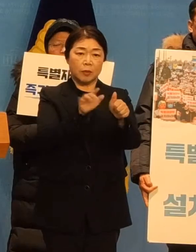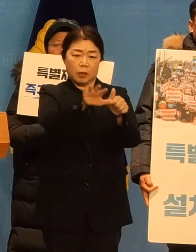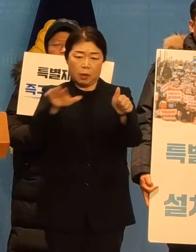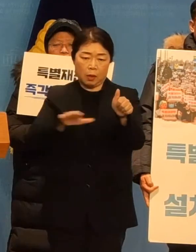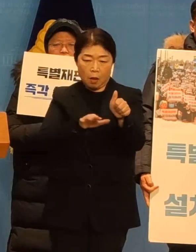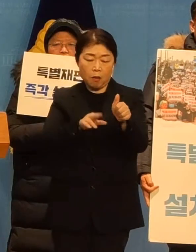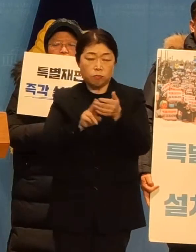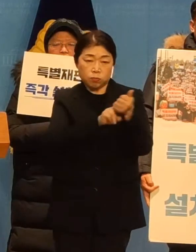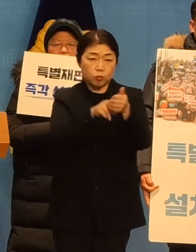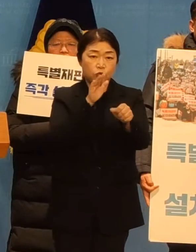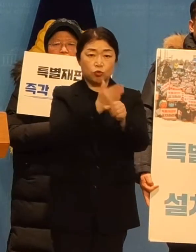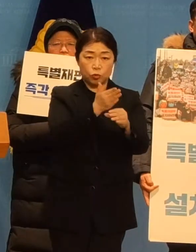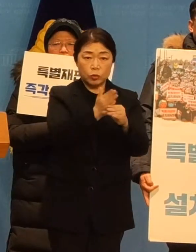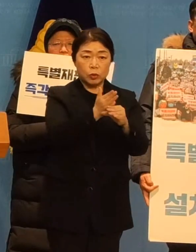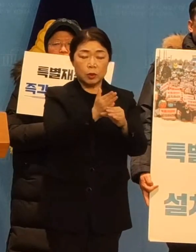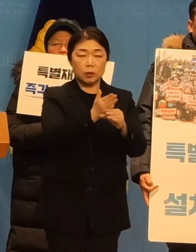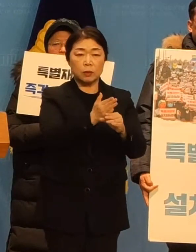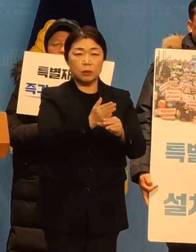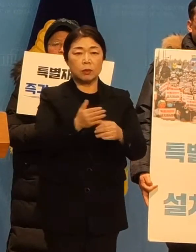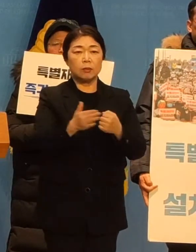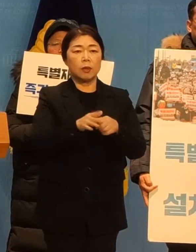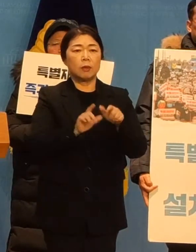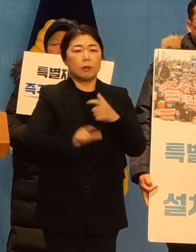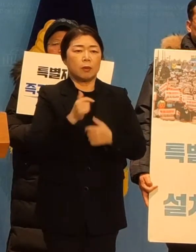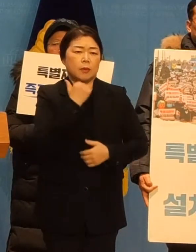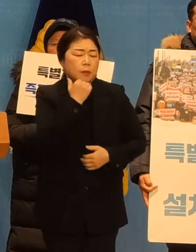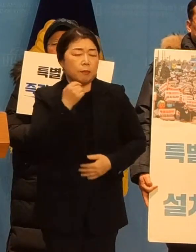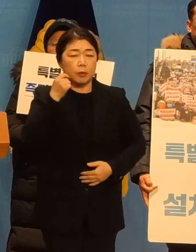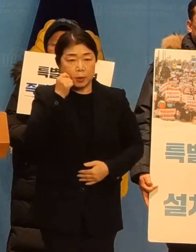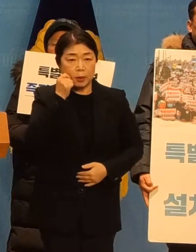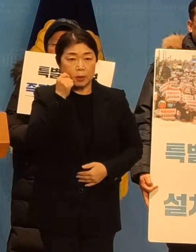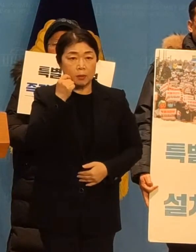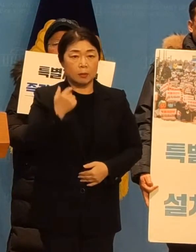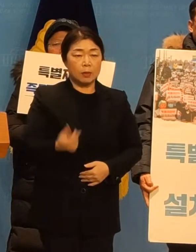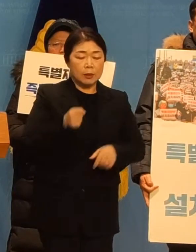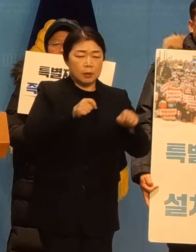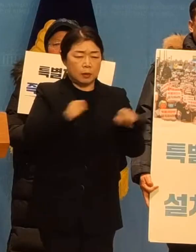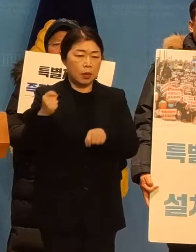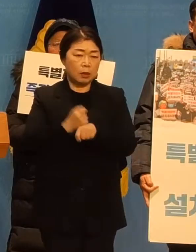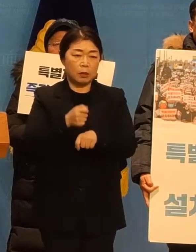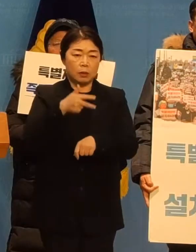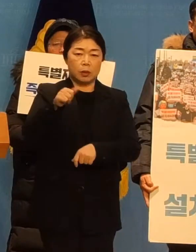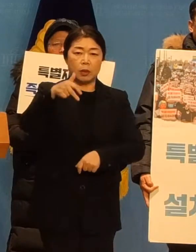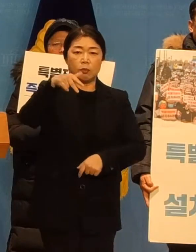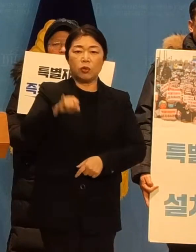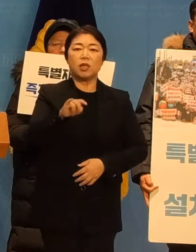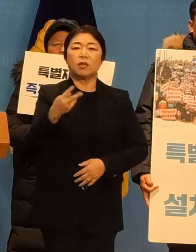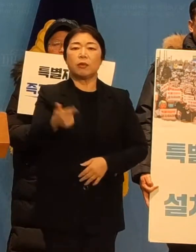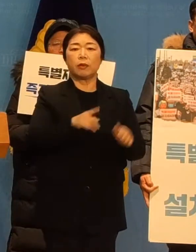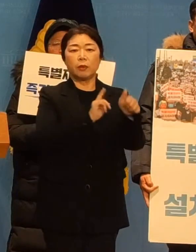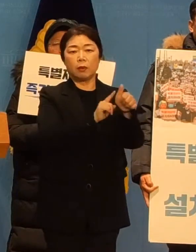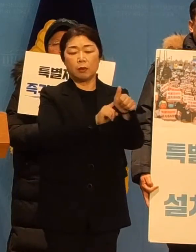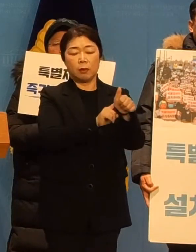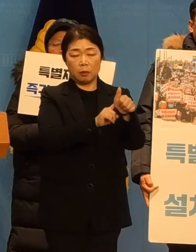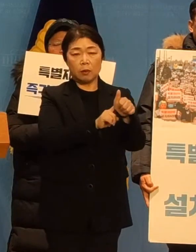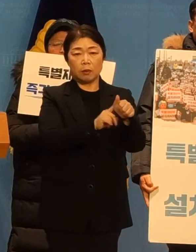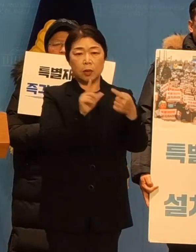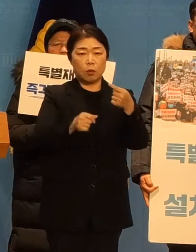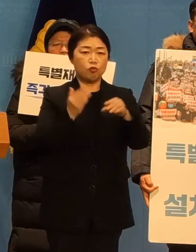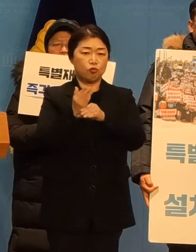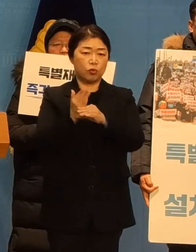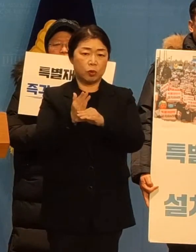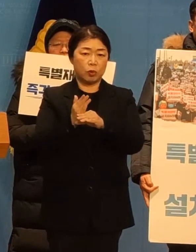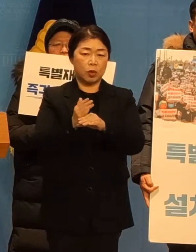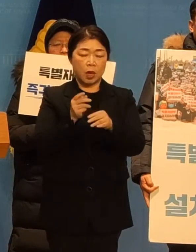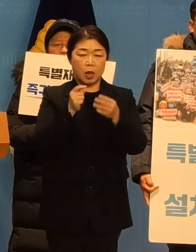없다. 내란 재판을 한정없이 지연시키고 있는 지기현은 1월 중순에 내란 수계